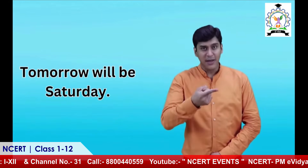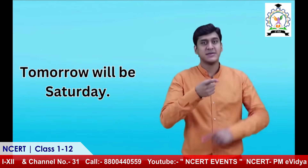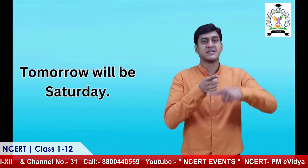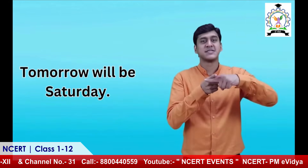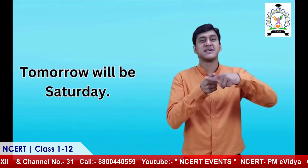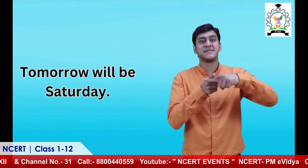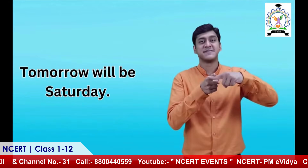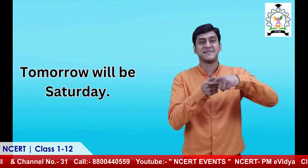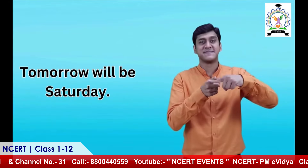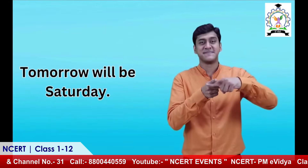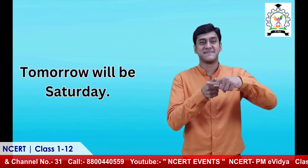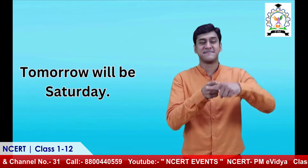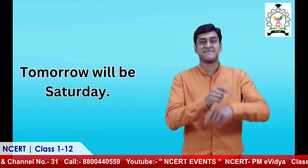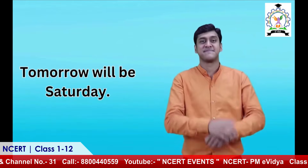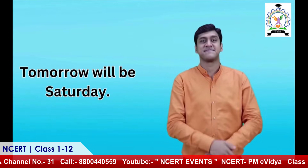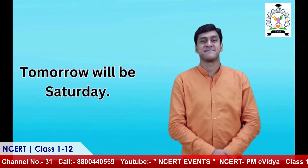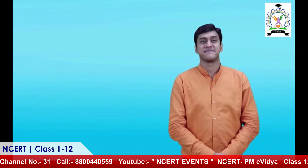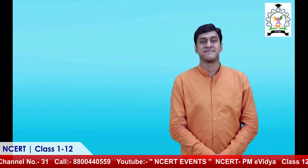कल शनिवार है।